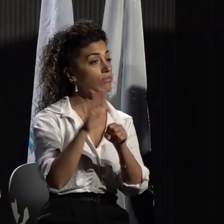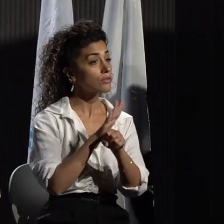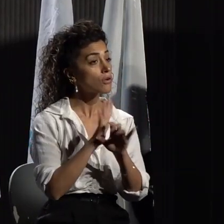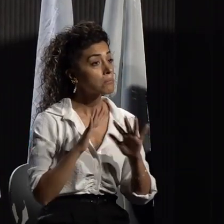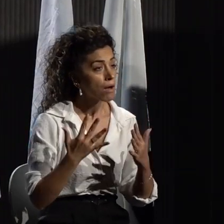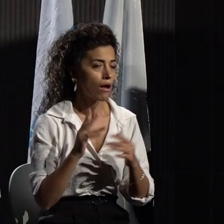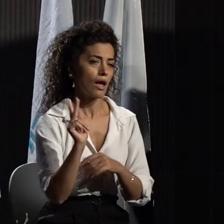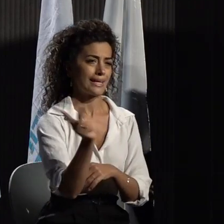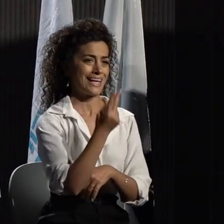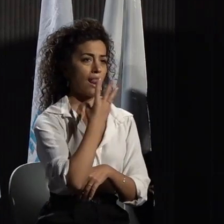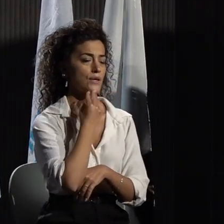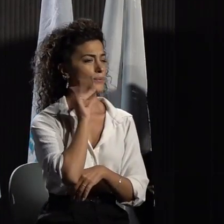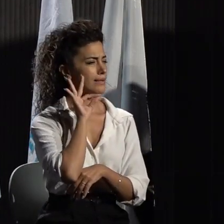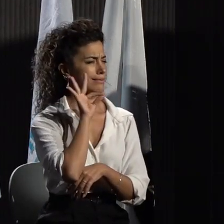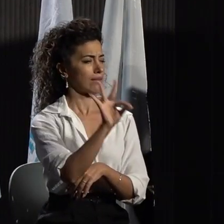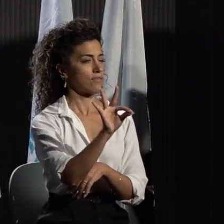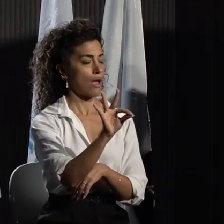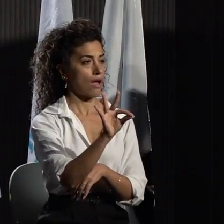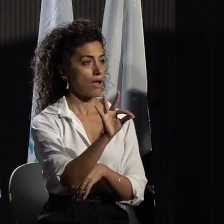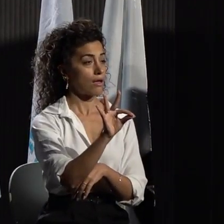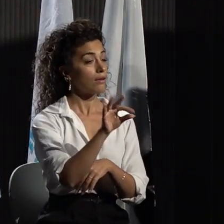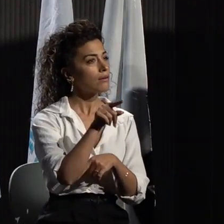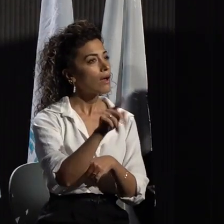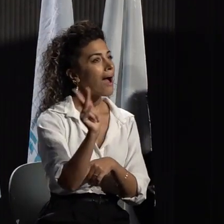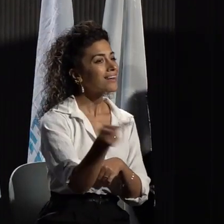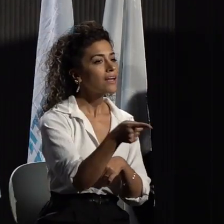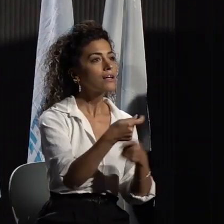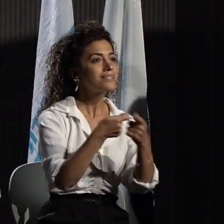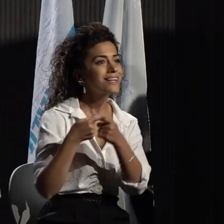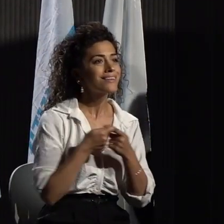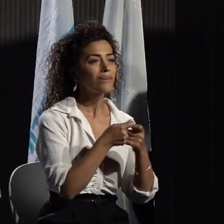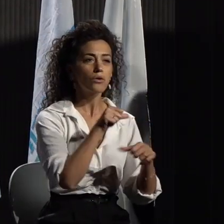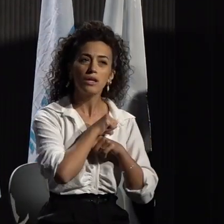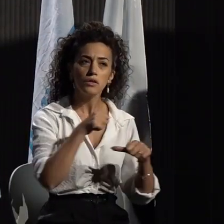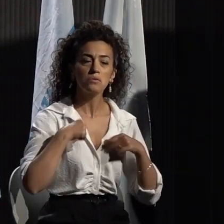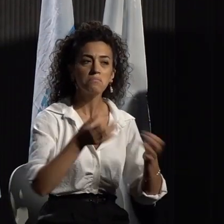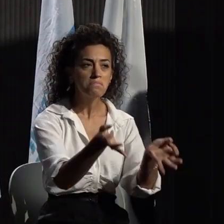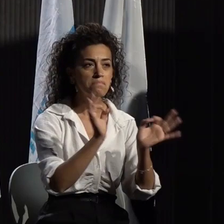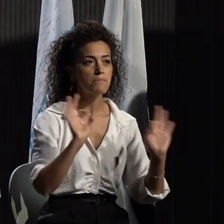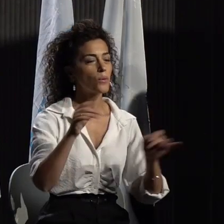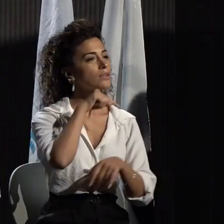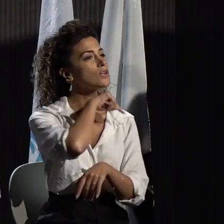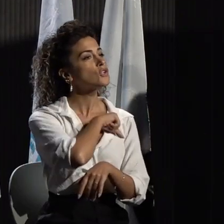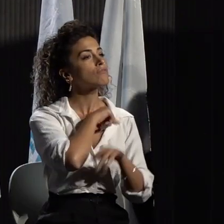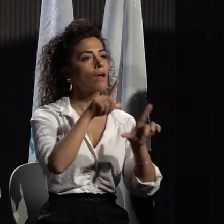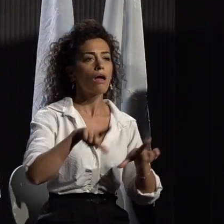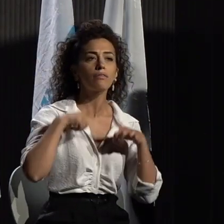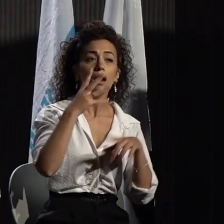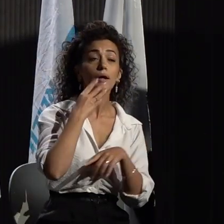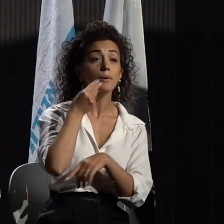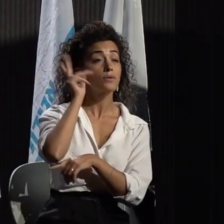היה הקהילה היהודית התארגנות חברתית אוטונומית ייחודית שאפיינה את הקיום היהודי